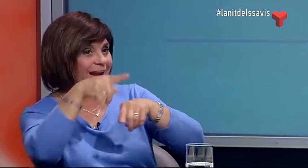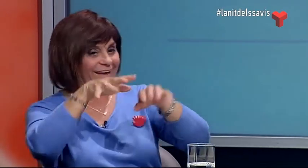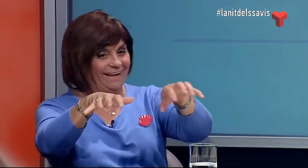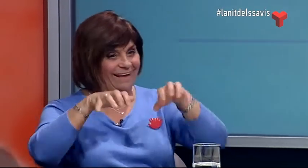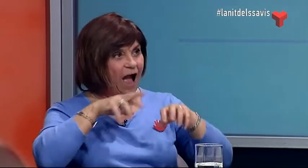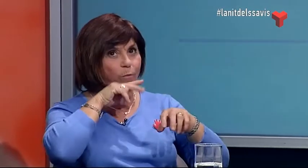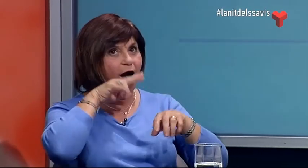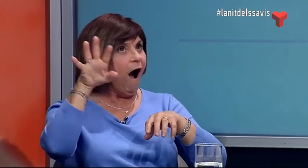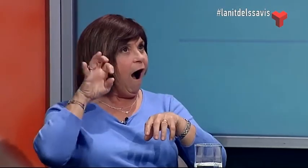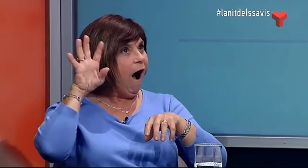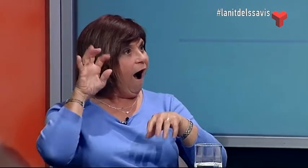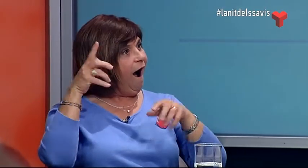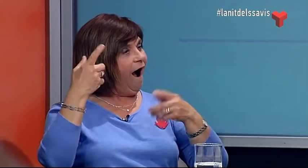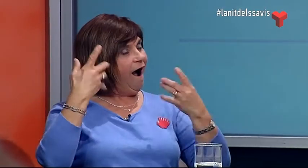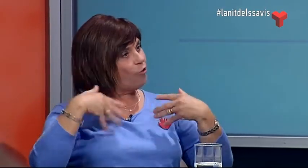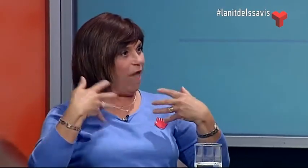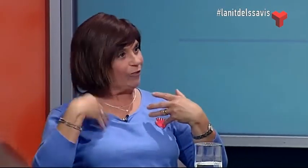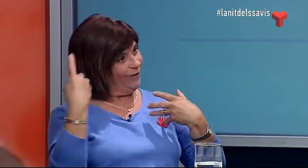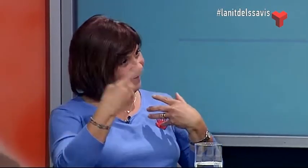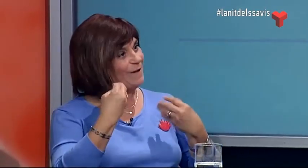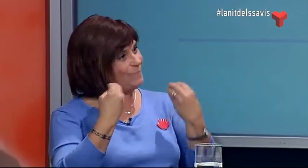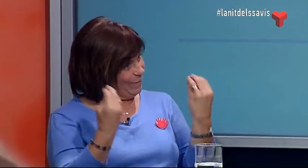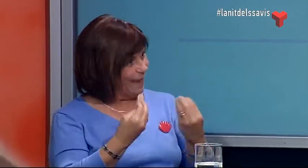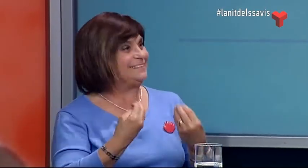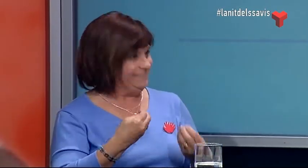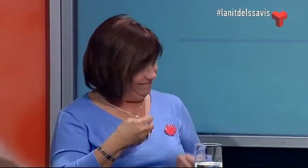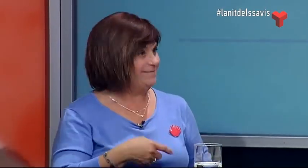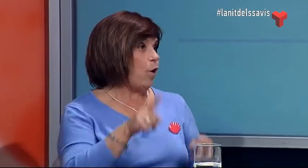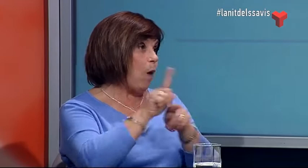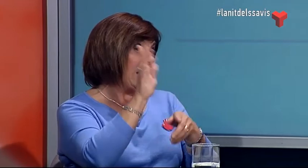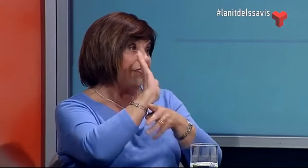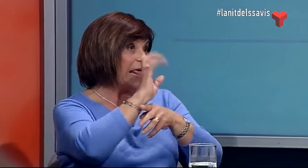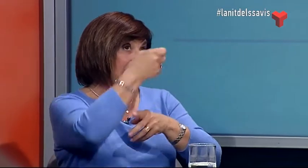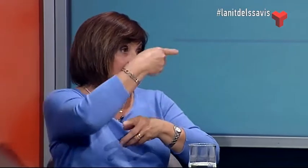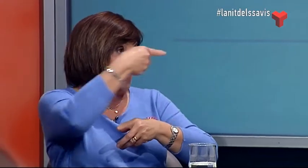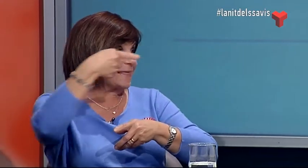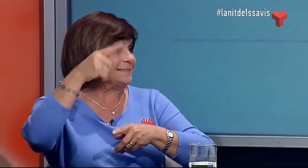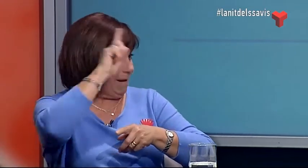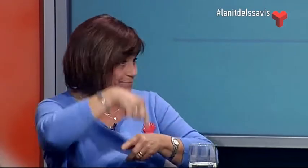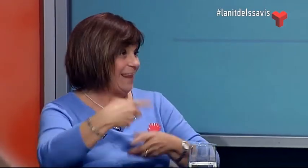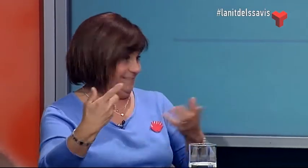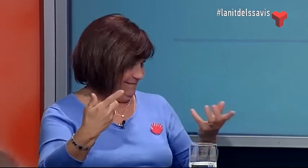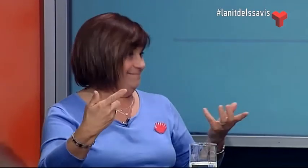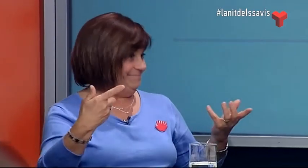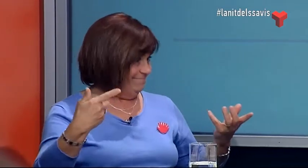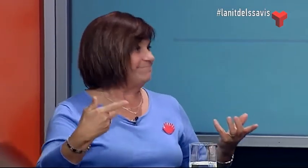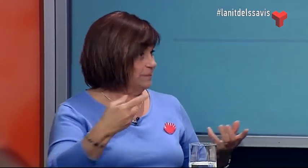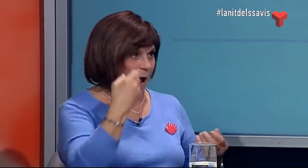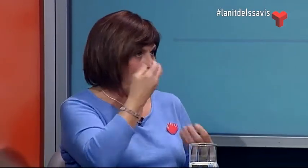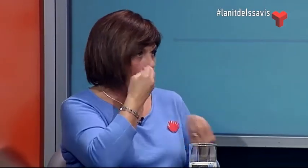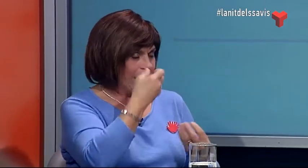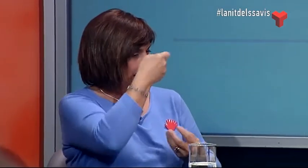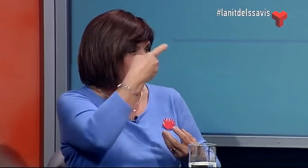signes. Hi ha la integració inclús per persones sordes i per persones oients. En el cine també